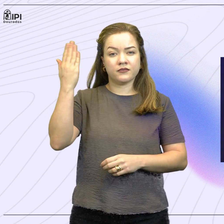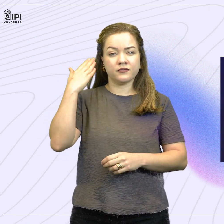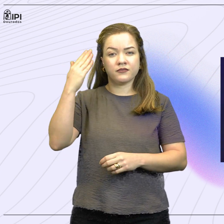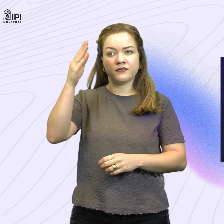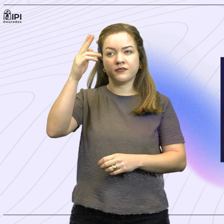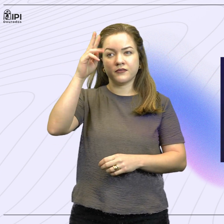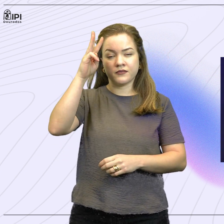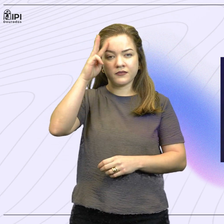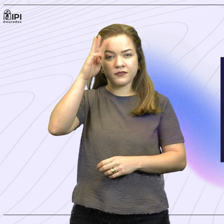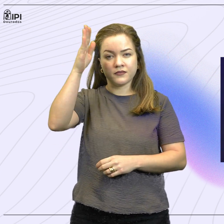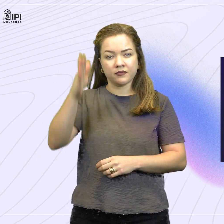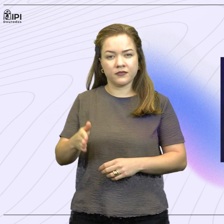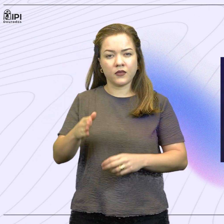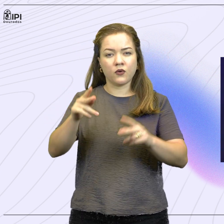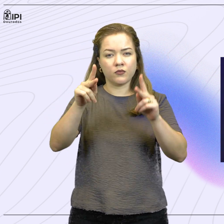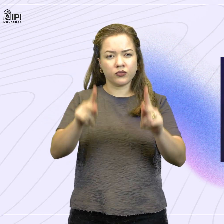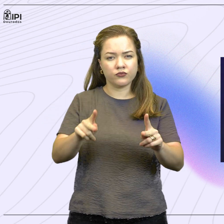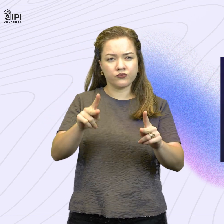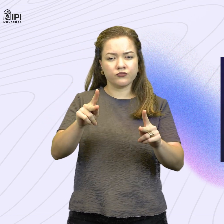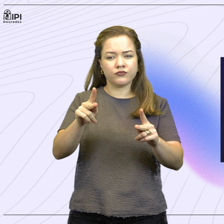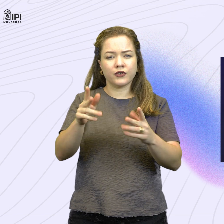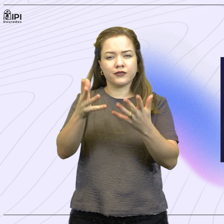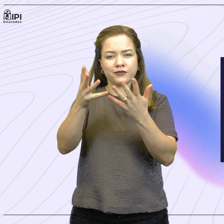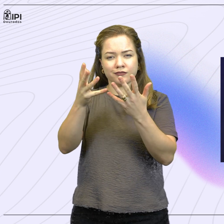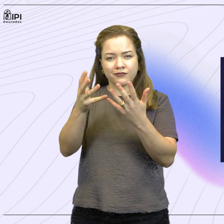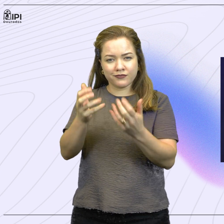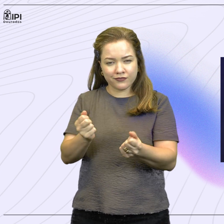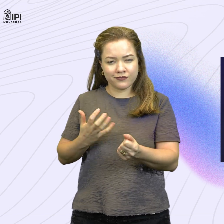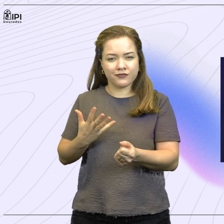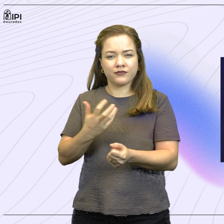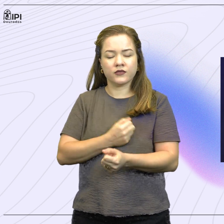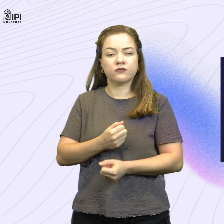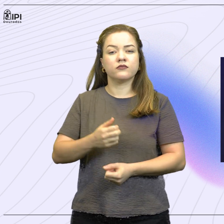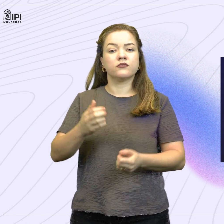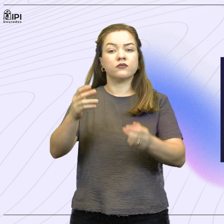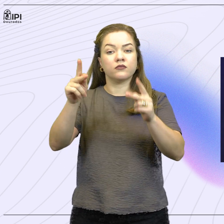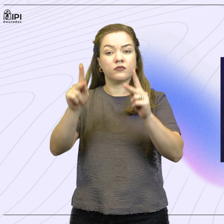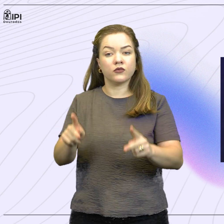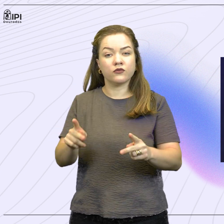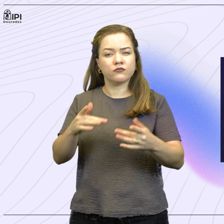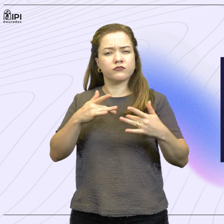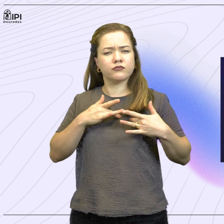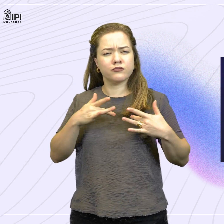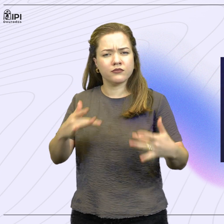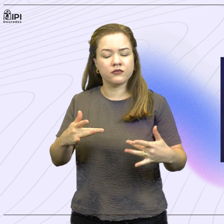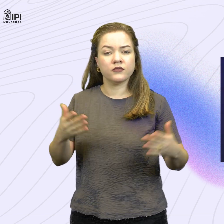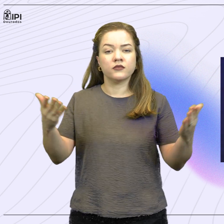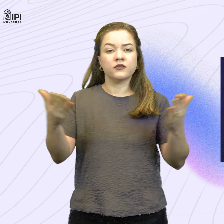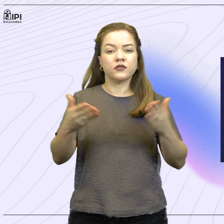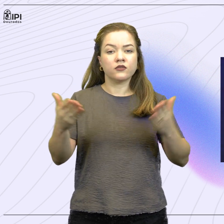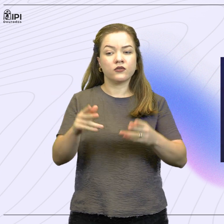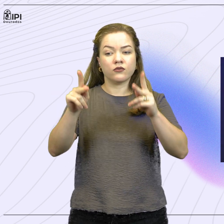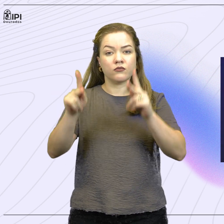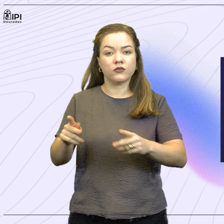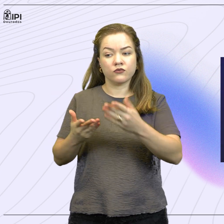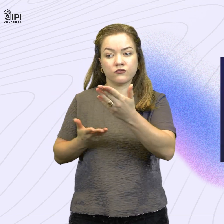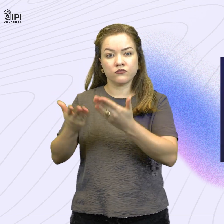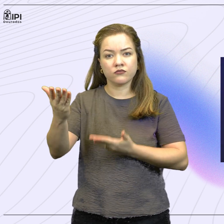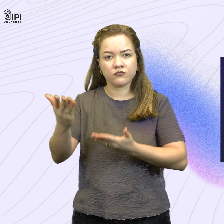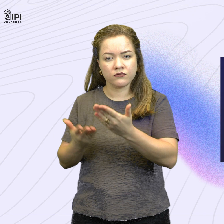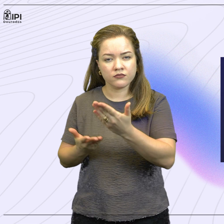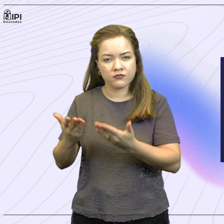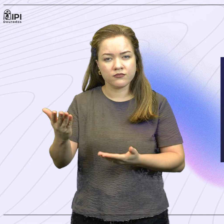povo convertido e um povo piedoso. E hoje eu quero compartilhar com vocês sobre um povo servidor.